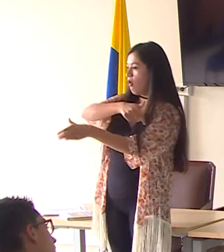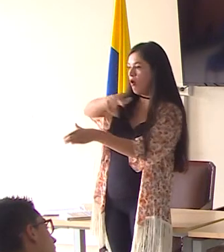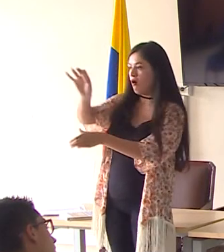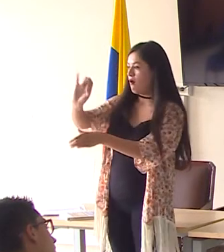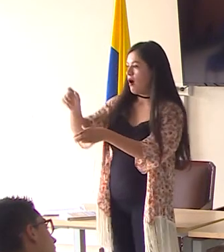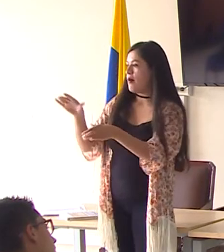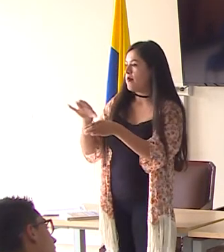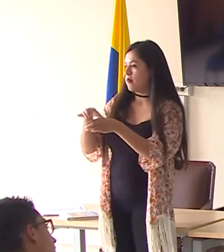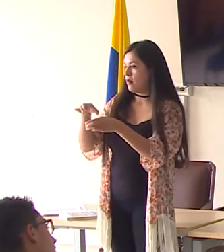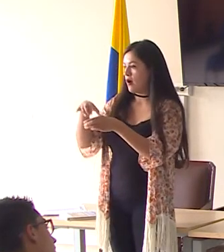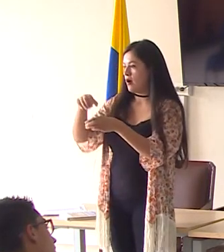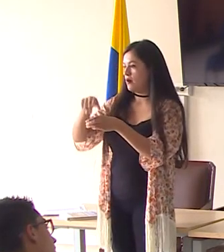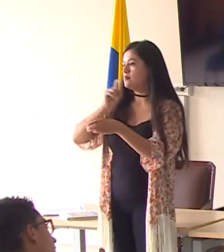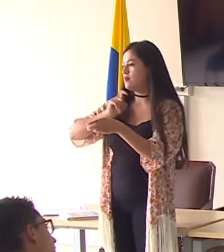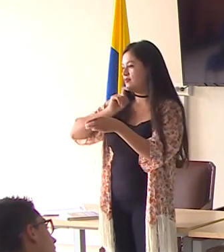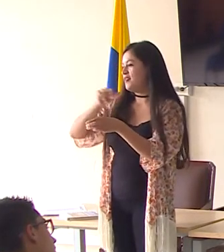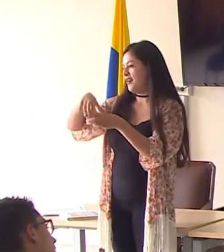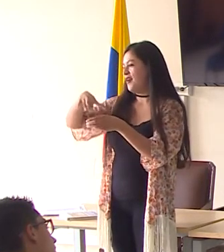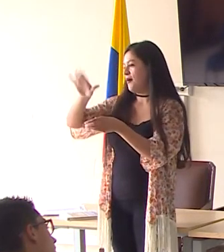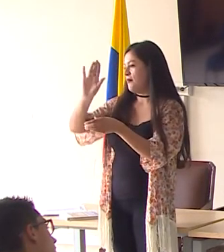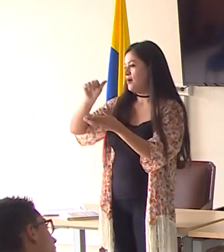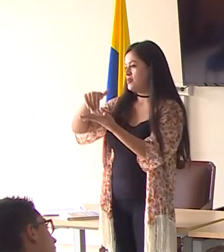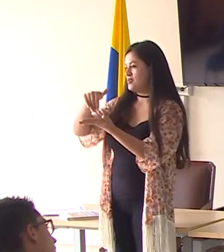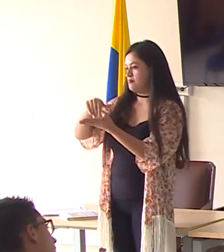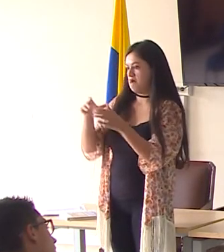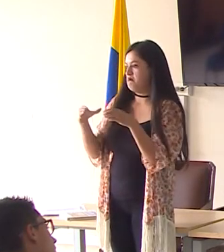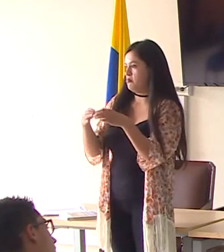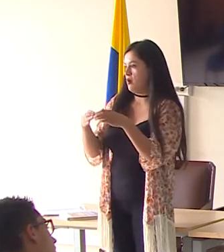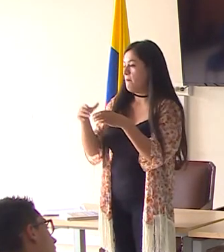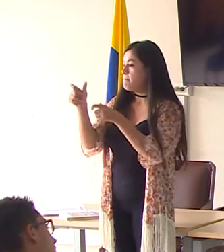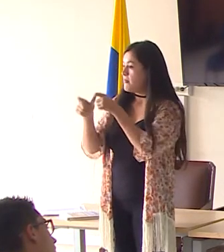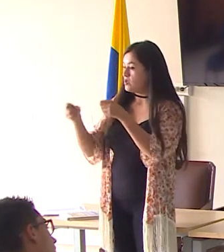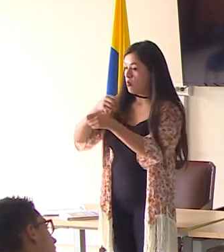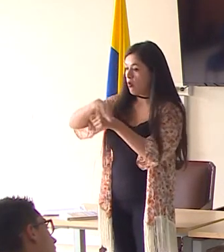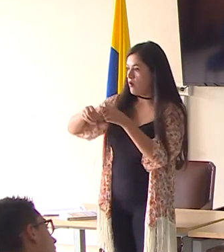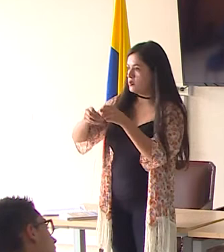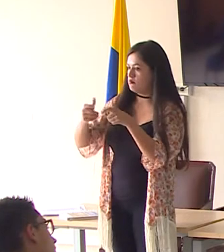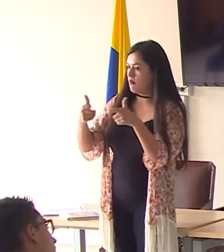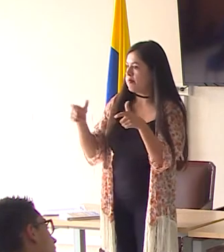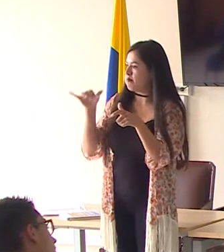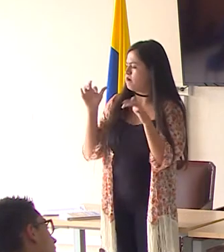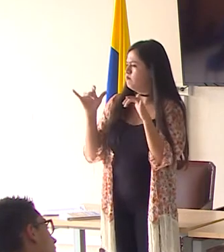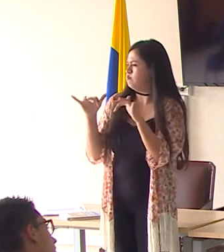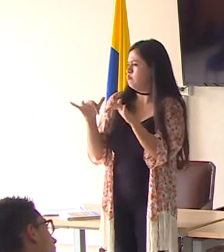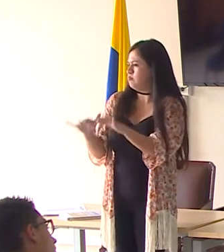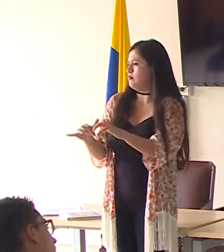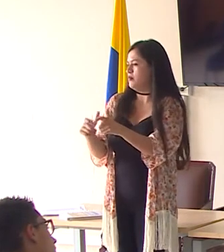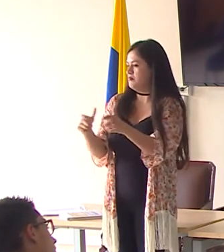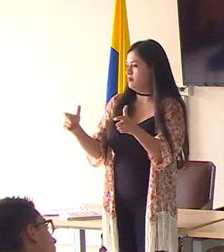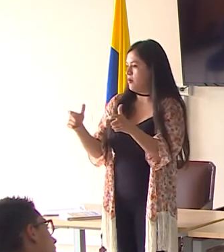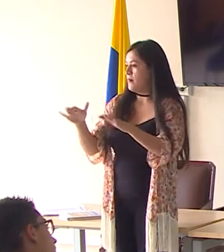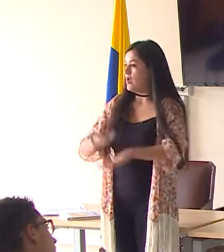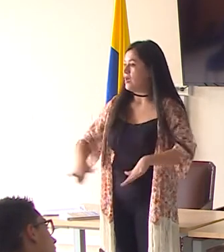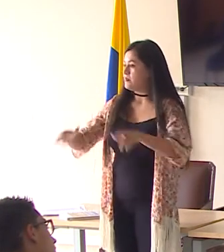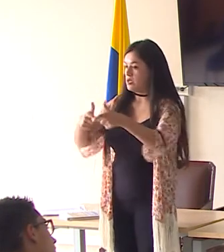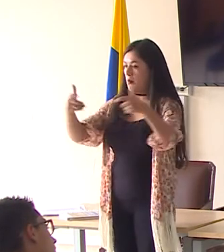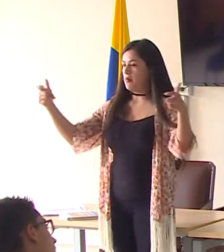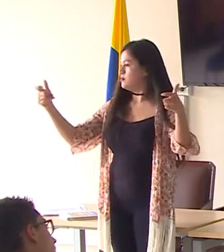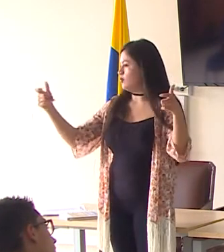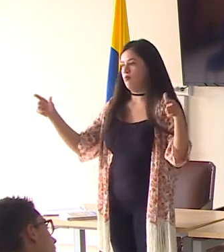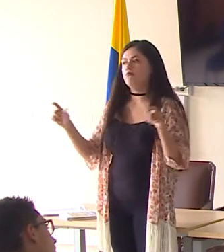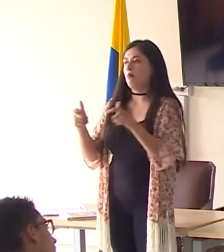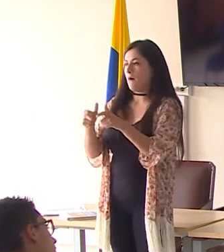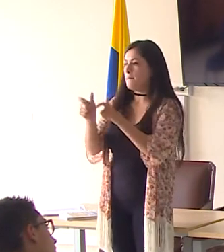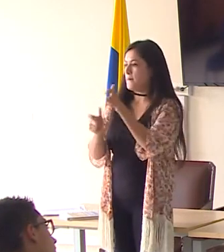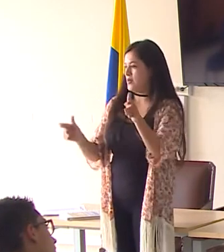se vio reflejado en crecimiento urbano entonces lo que hubo fue una gran concentración de población en ese núcleo central de la